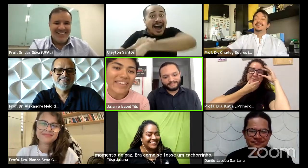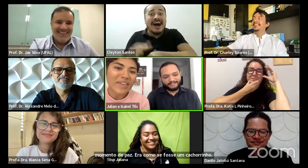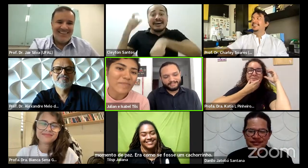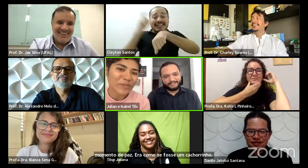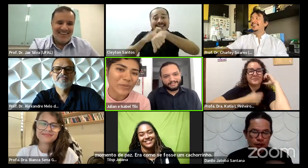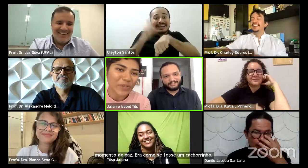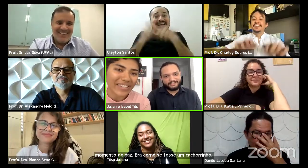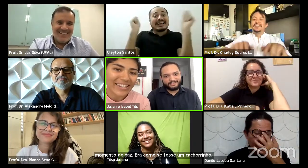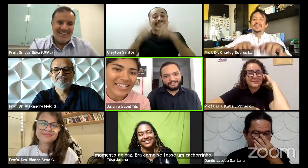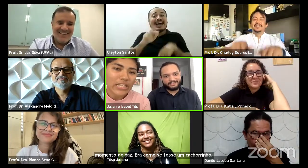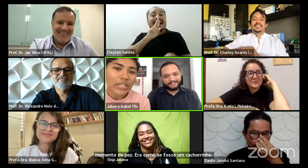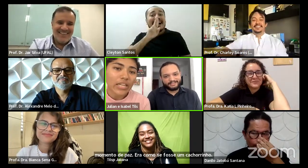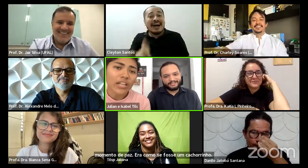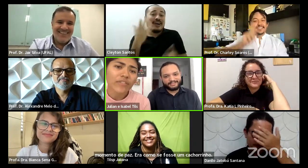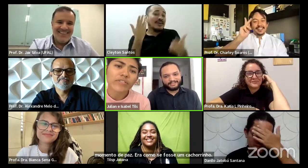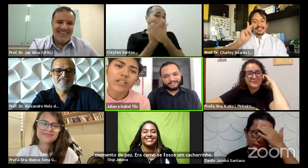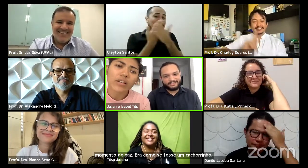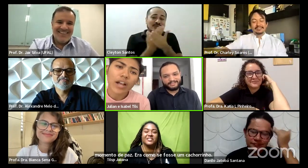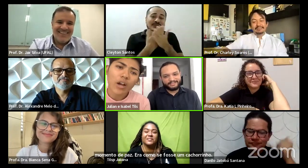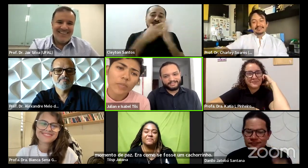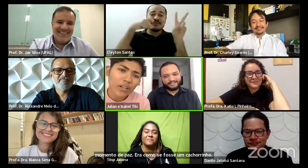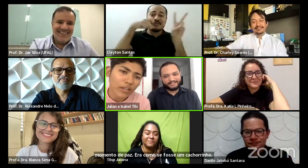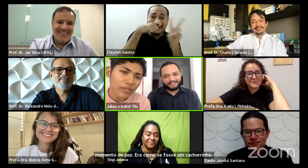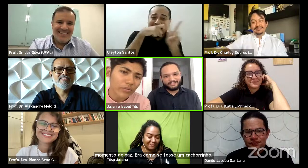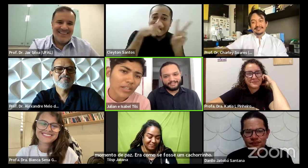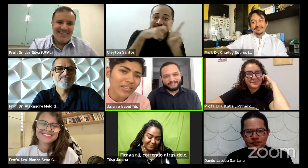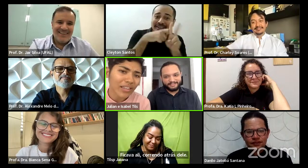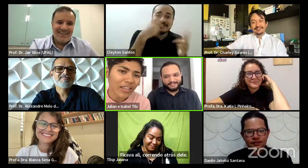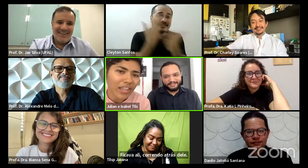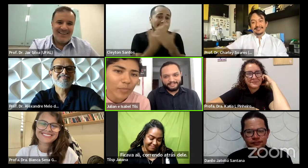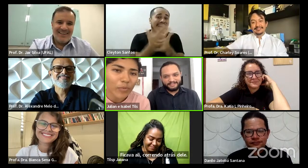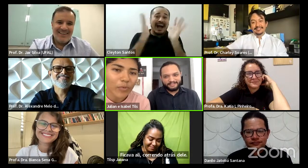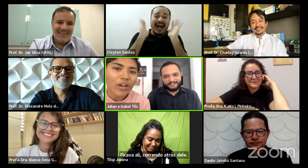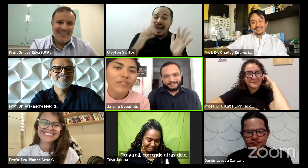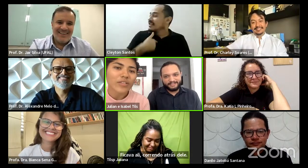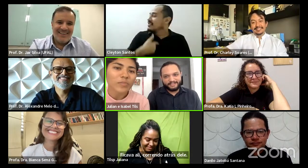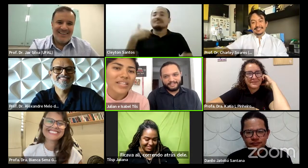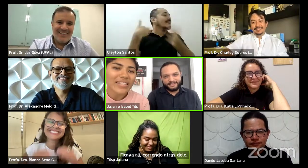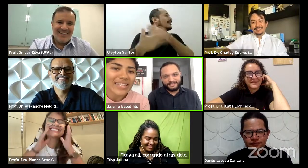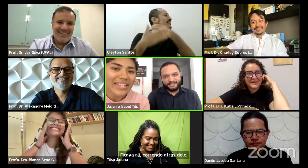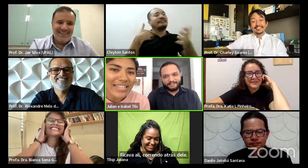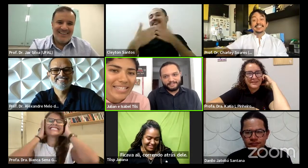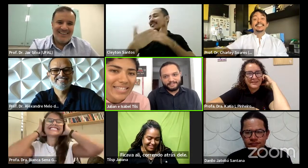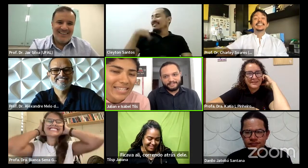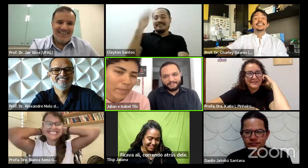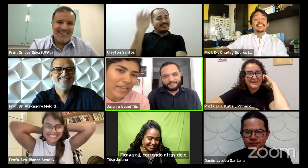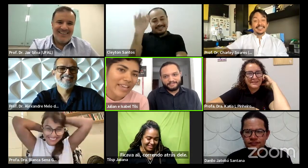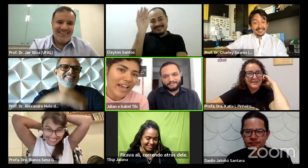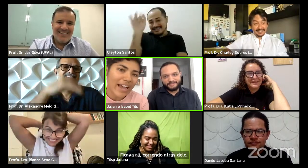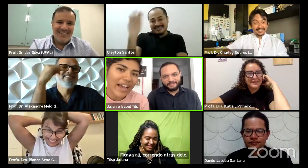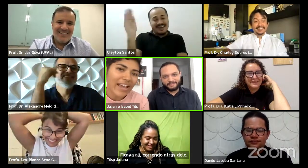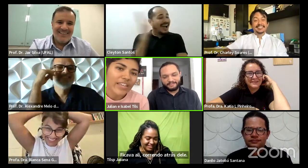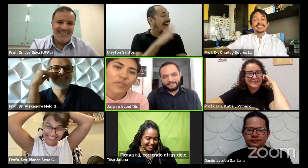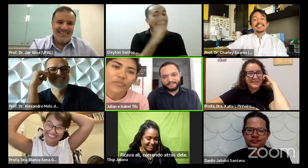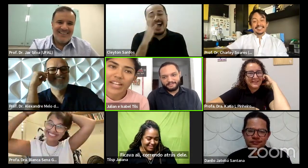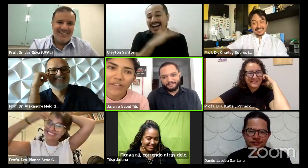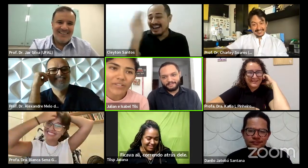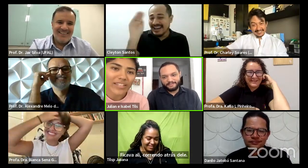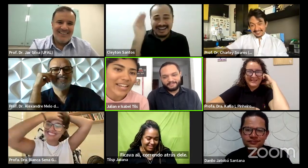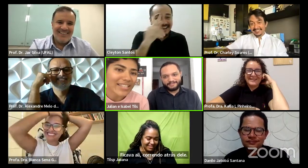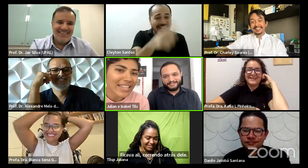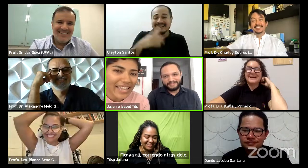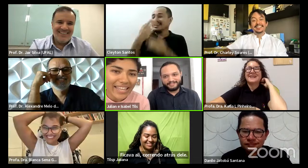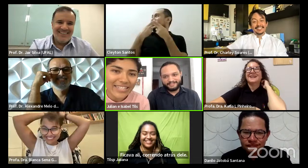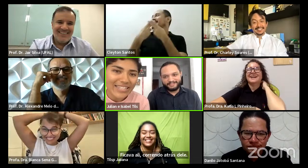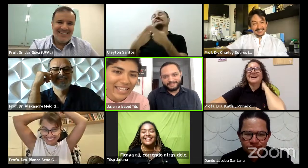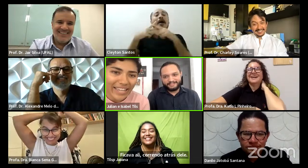Eu aperriei muito ele, né? Ele ficava dizendo: calma, Cleiton, tem tempo, você não precisa se aperrear. E eu ficava